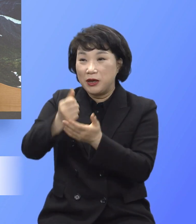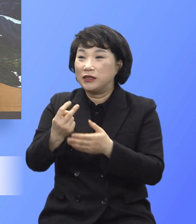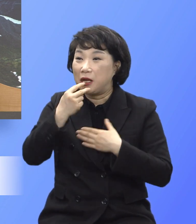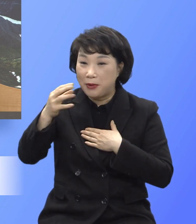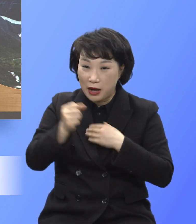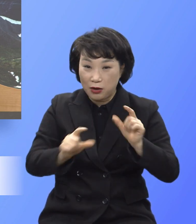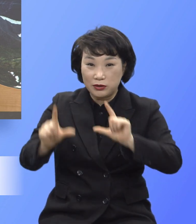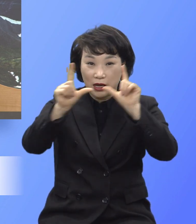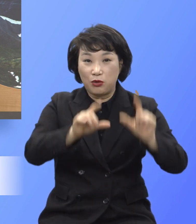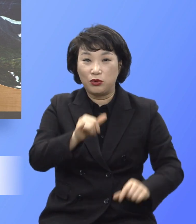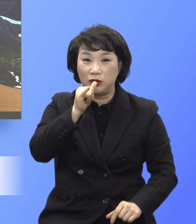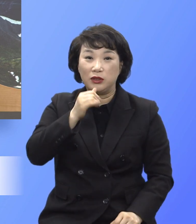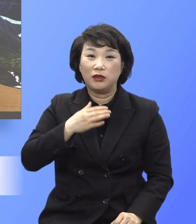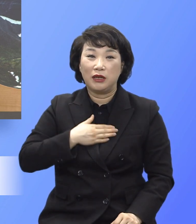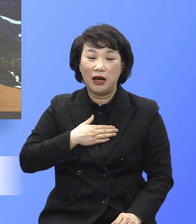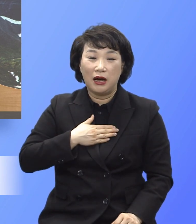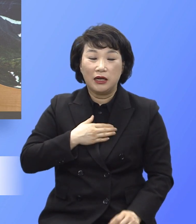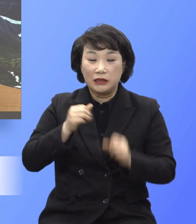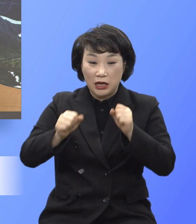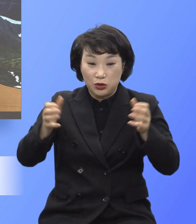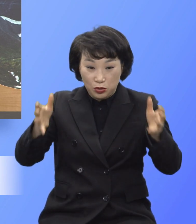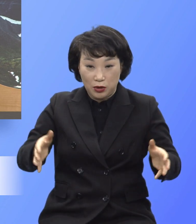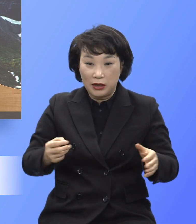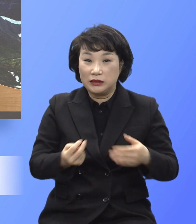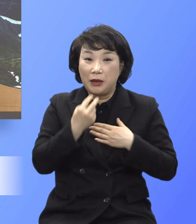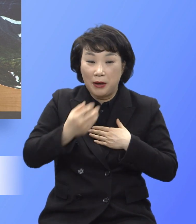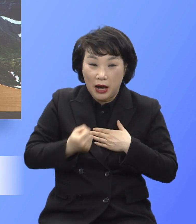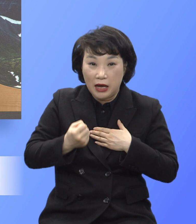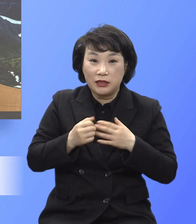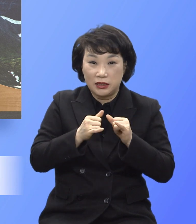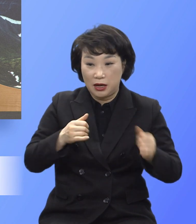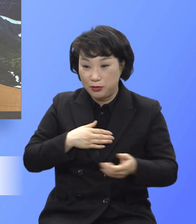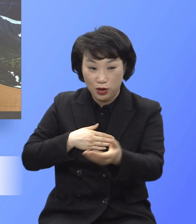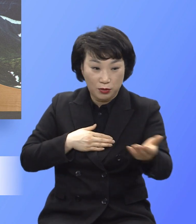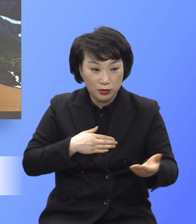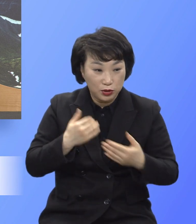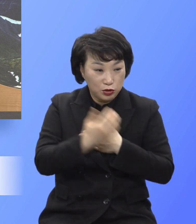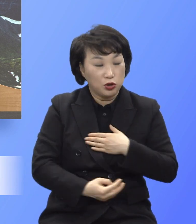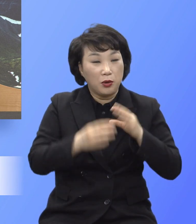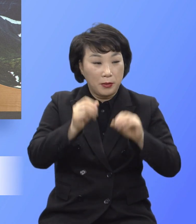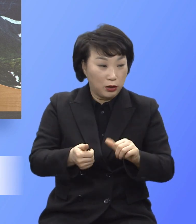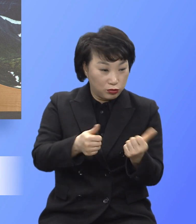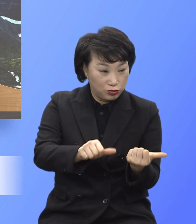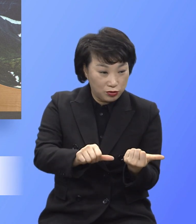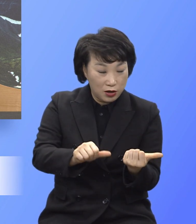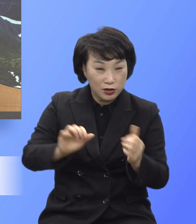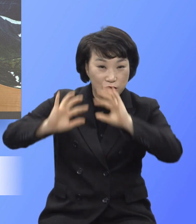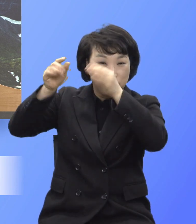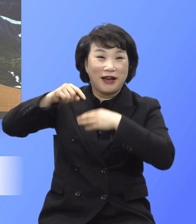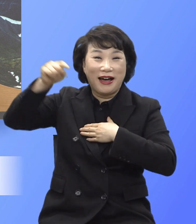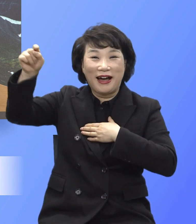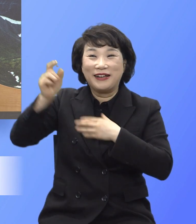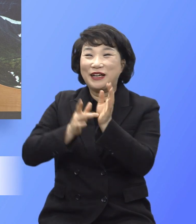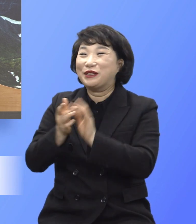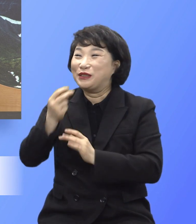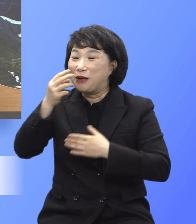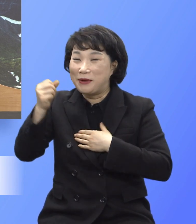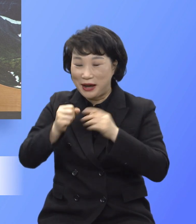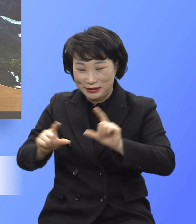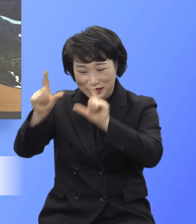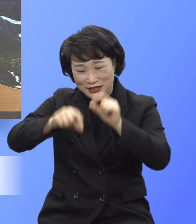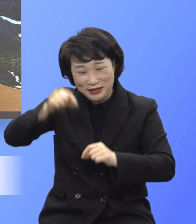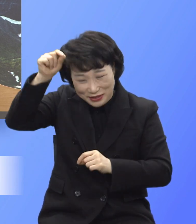생명으로 사는 것이 이 땅에서 생명을 가진 자가 육신이 끝나면 천국에서 그 생명으로